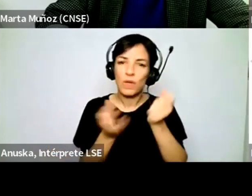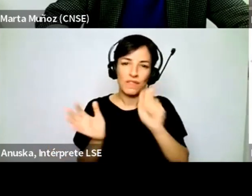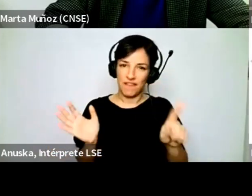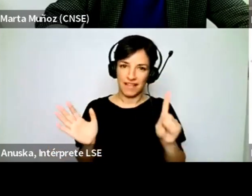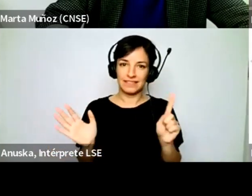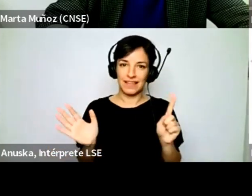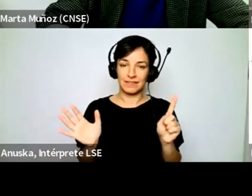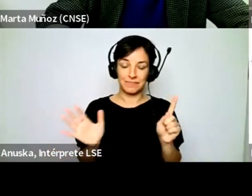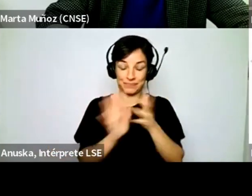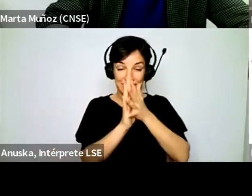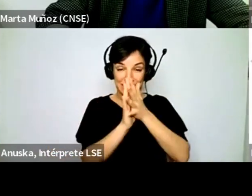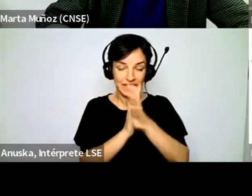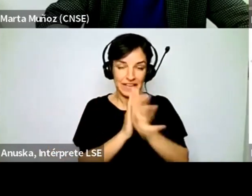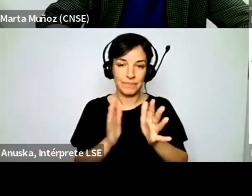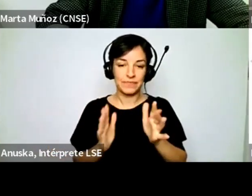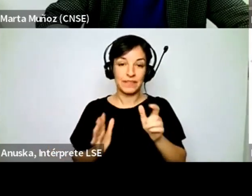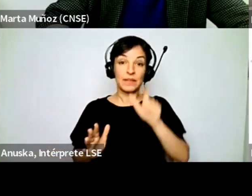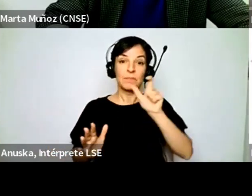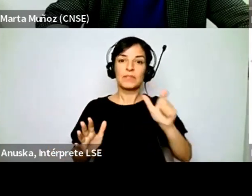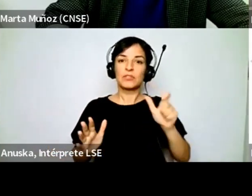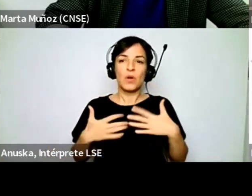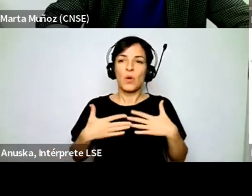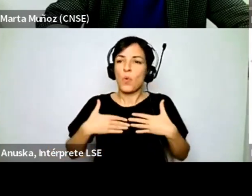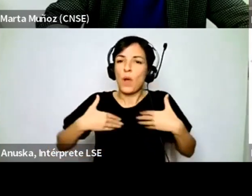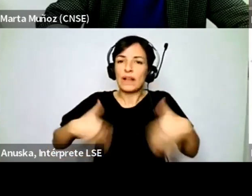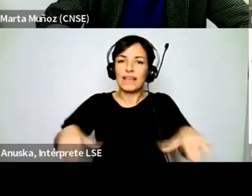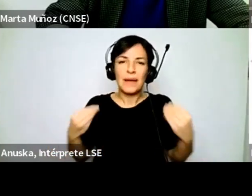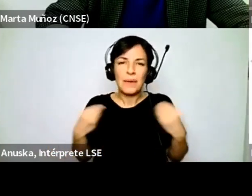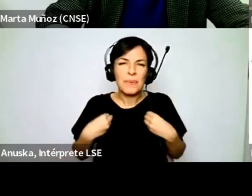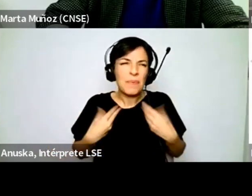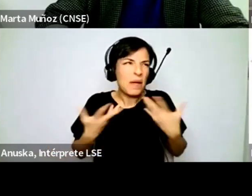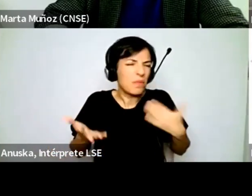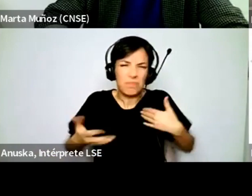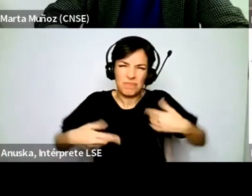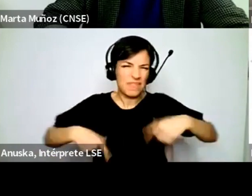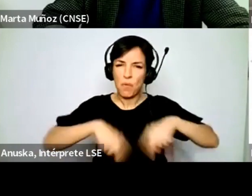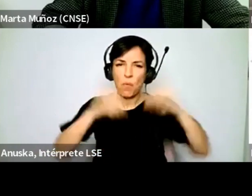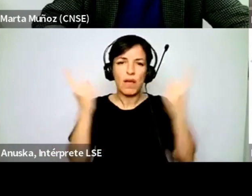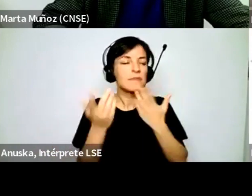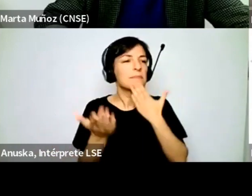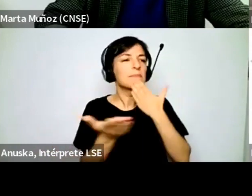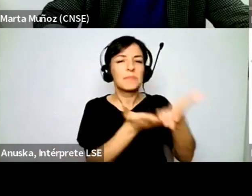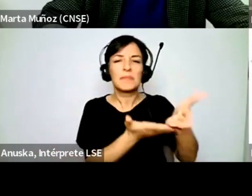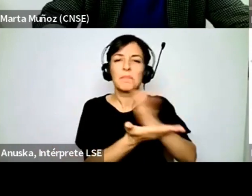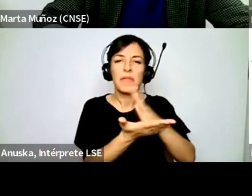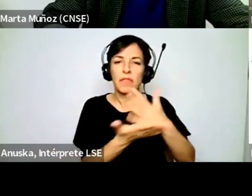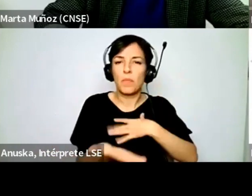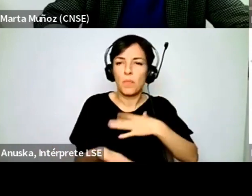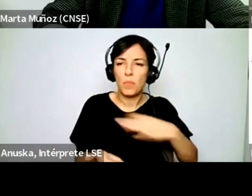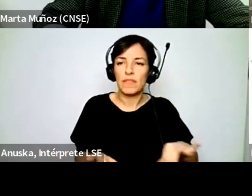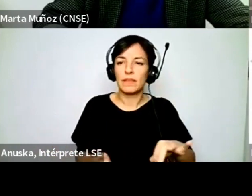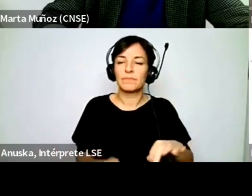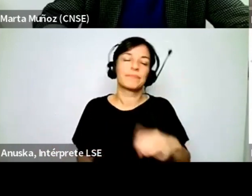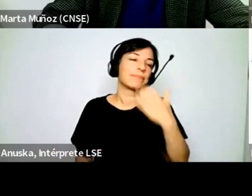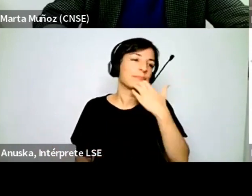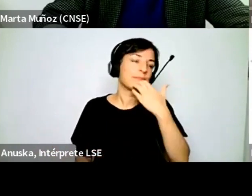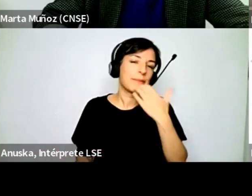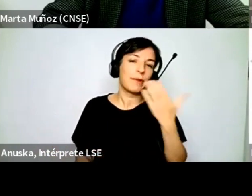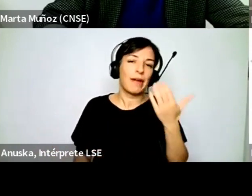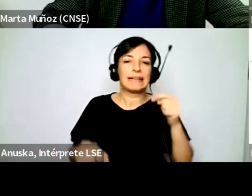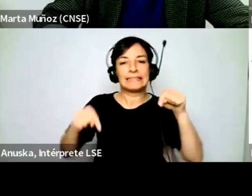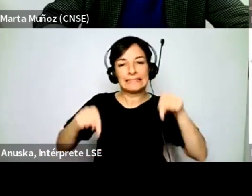decir que cualquier persona donde quiera que esté, puede solicitar una mediación. Por ejemplo, hablamos en este caso